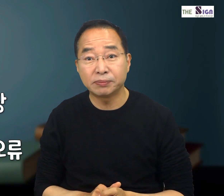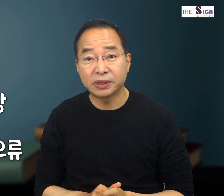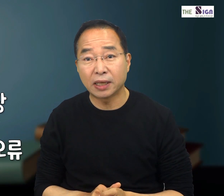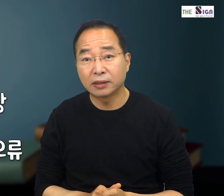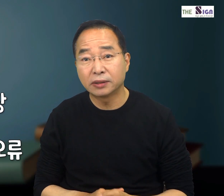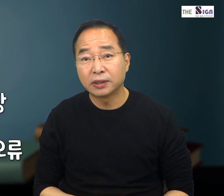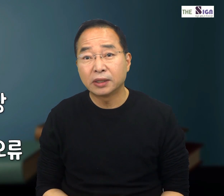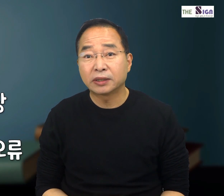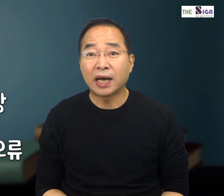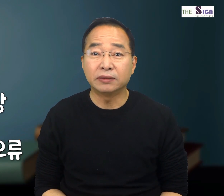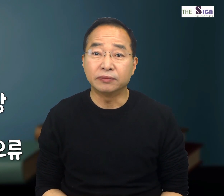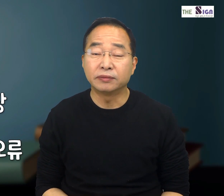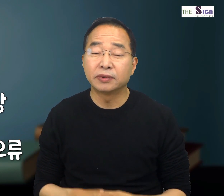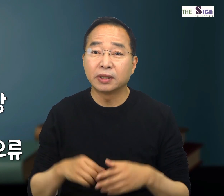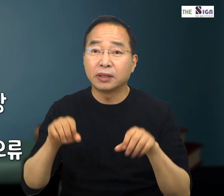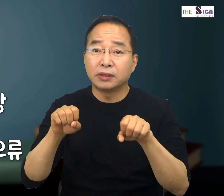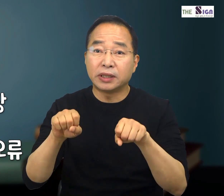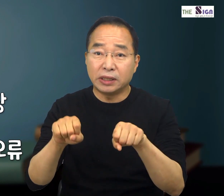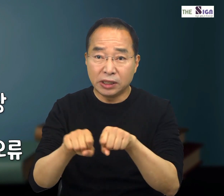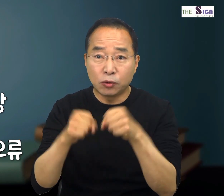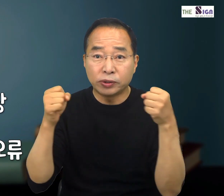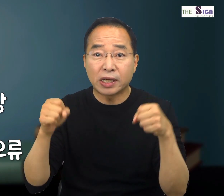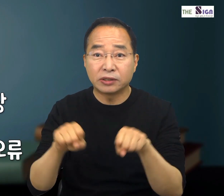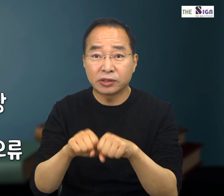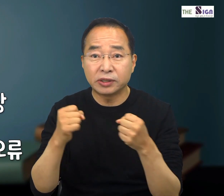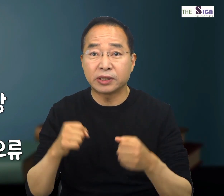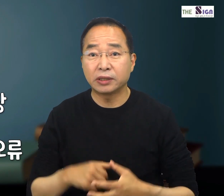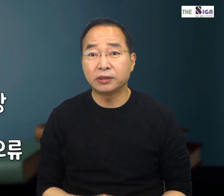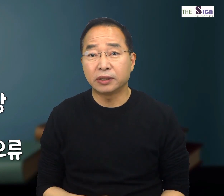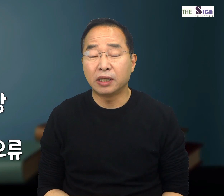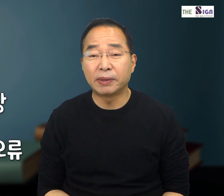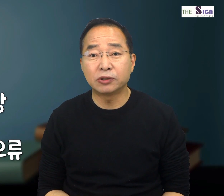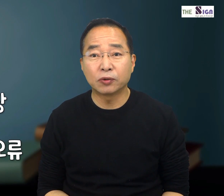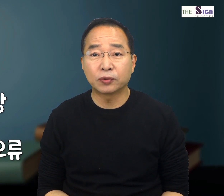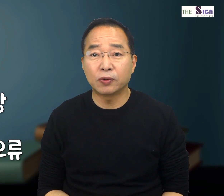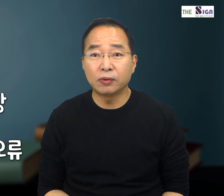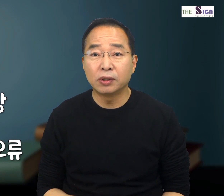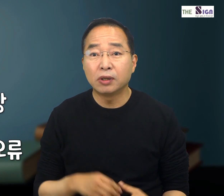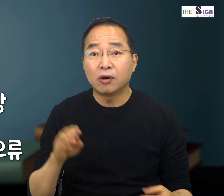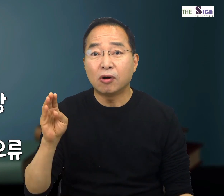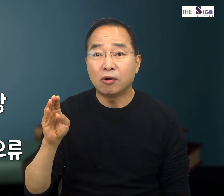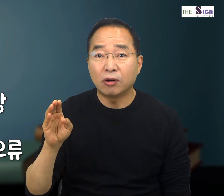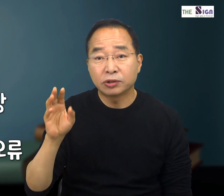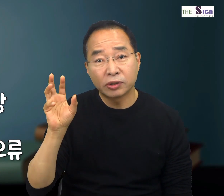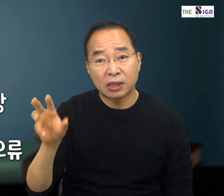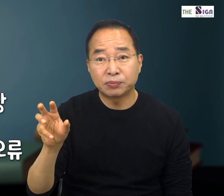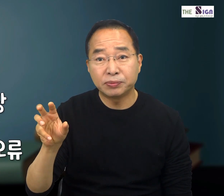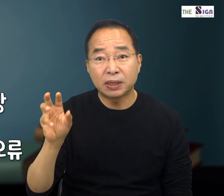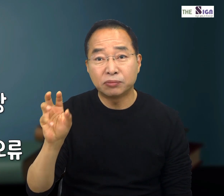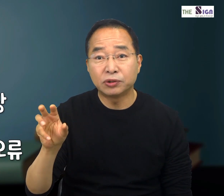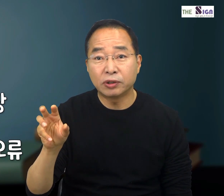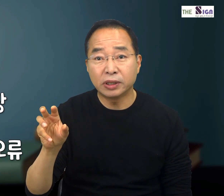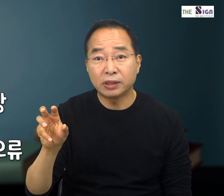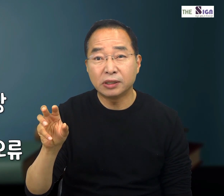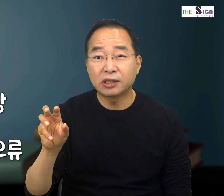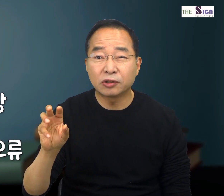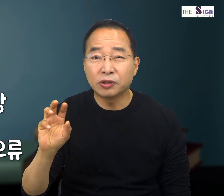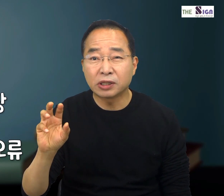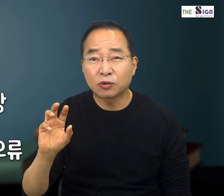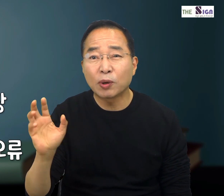씁니다. 단 이제 이 고장을 썼을 때는 일반적으로 저 제품이나 물건이 이제는 더 이상 이제 회복이